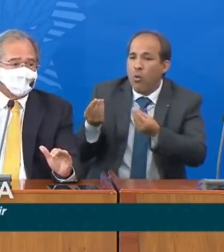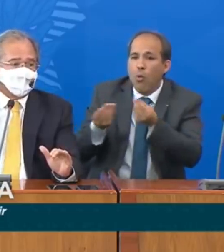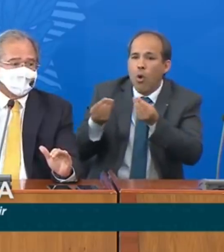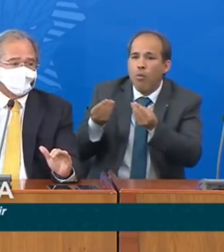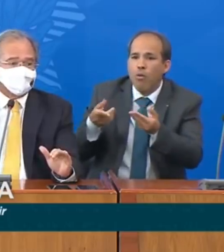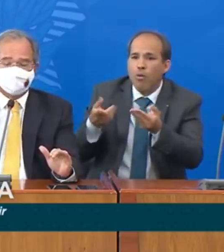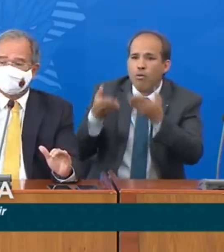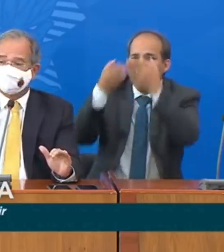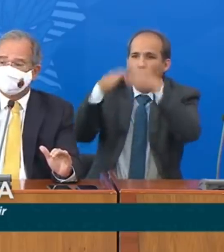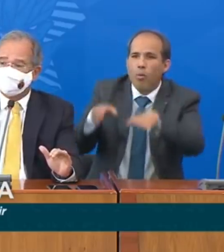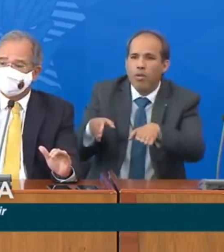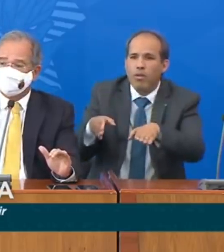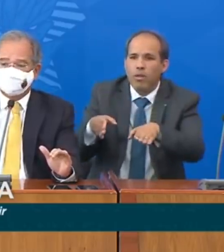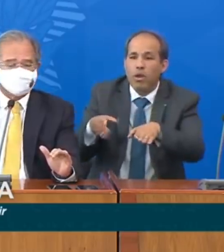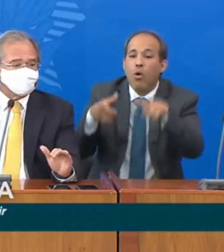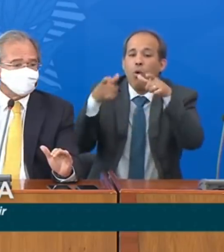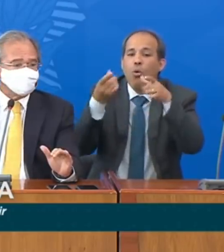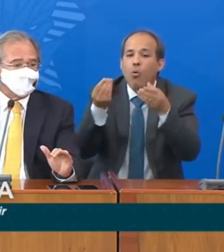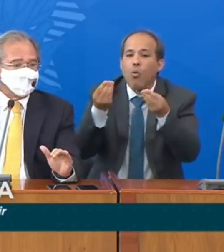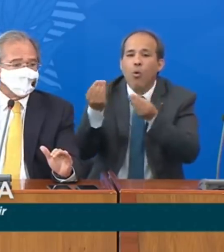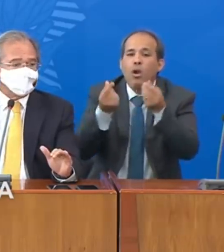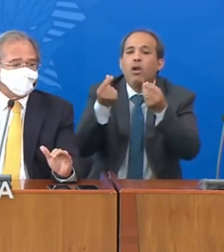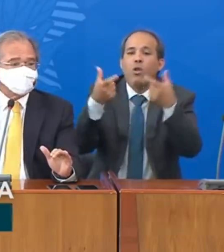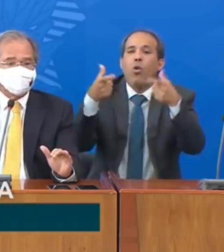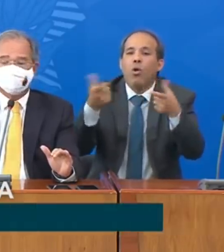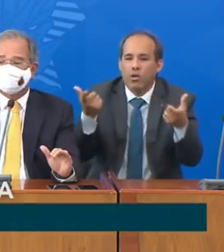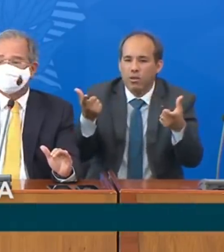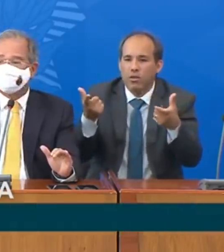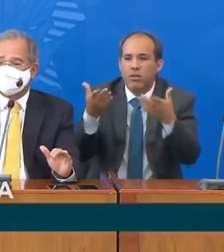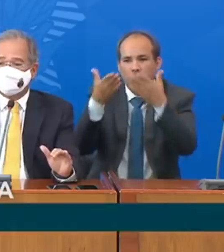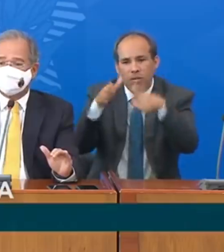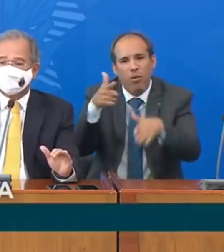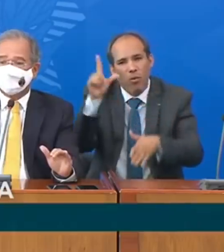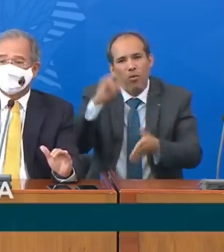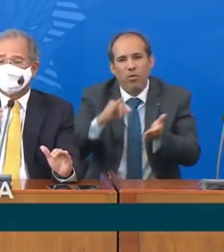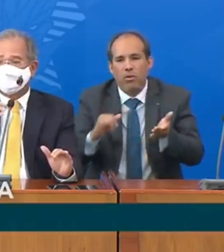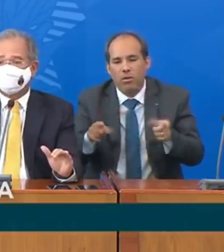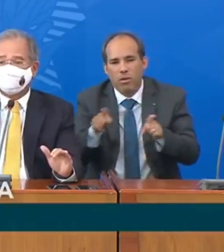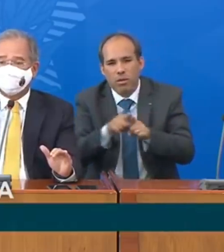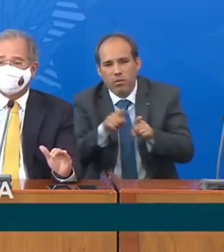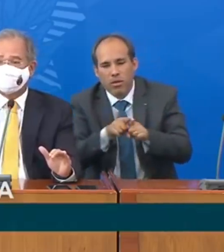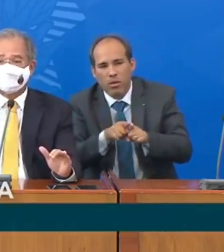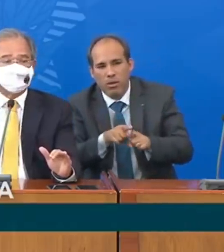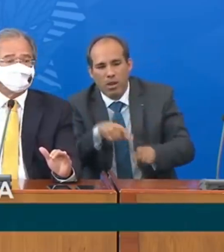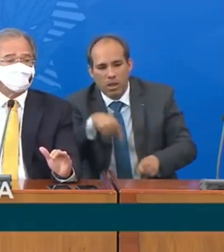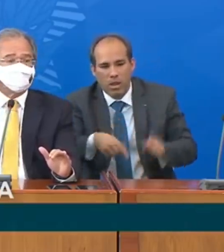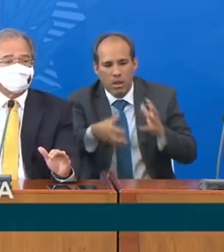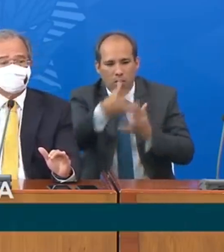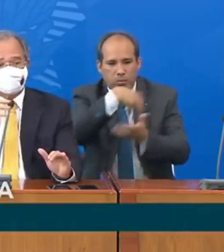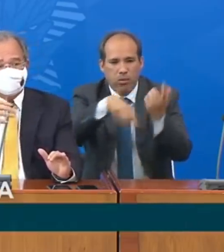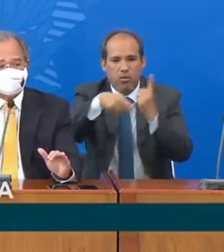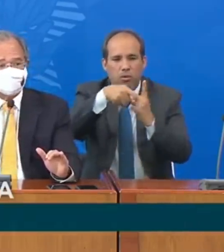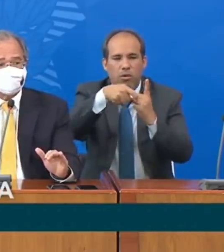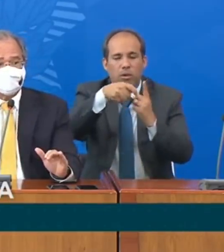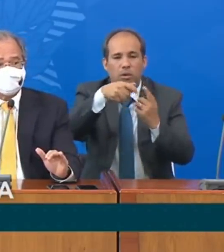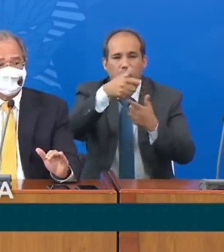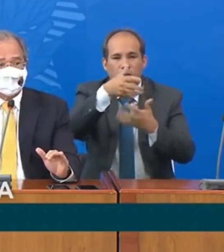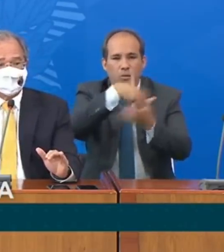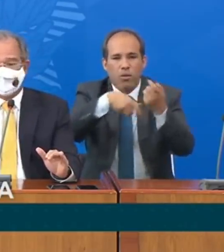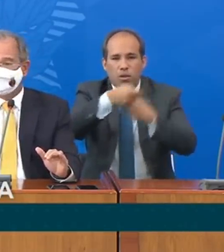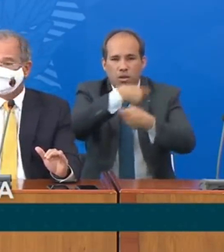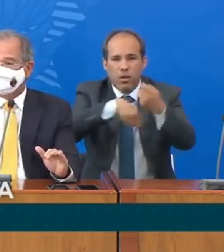imposto? E eu dizia um pouco antes o seguinte, a nossa reforma tributária era uma reforma de substituição